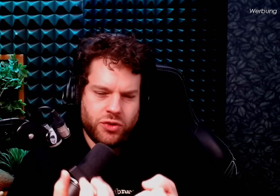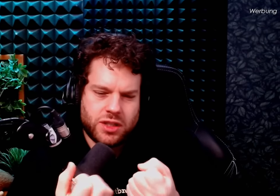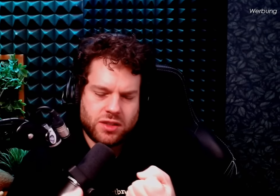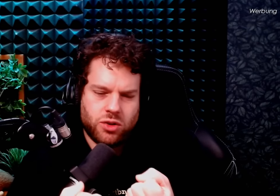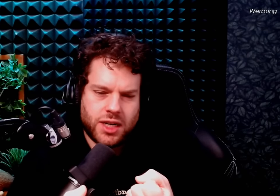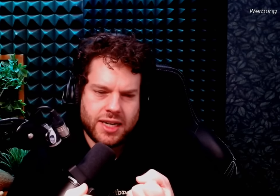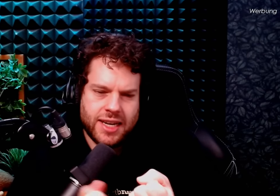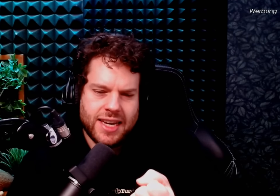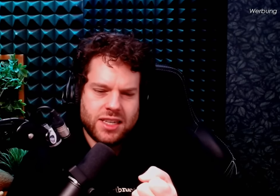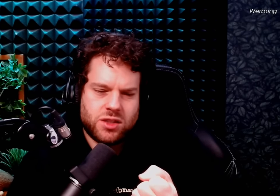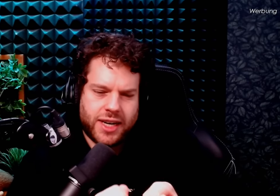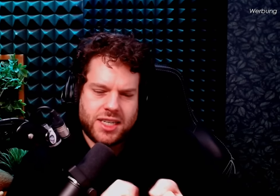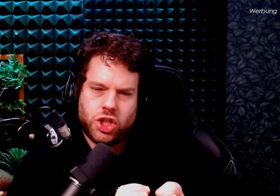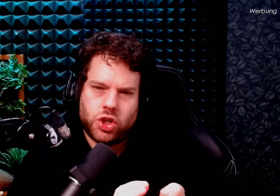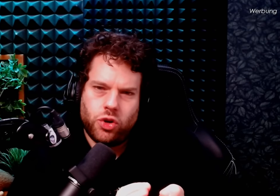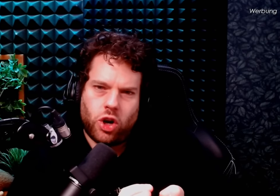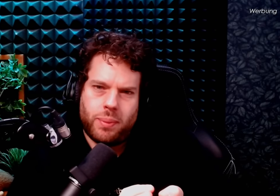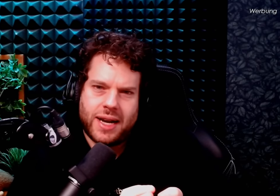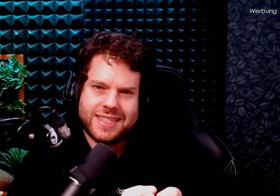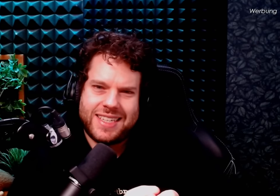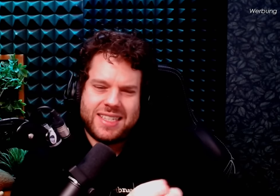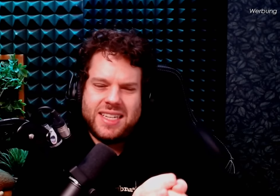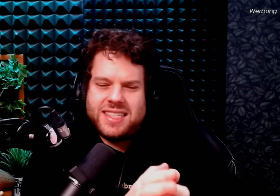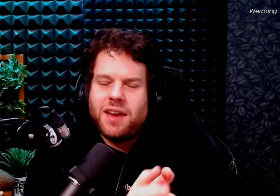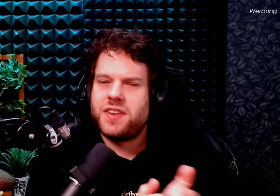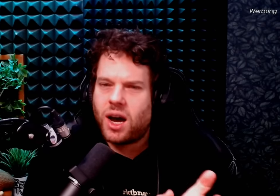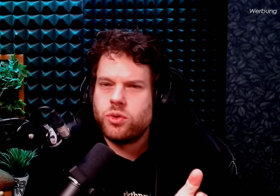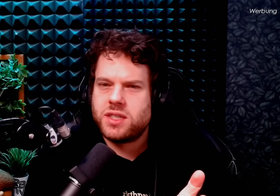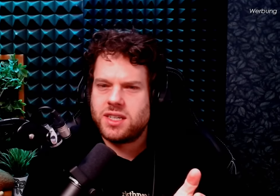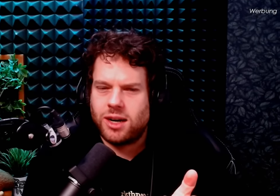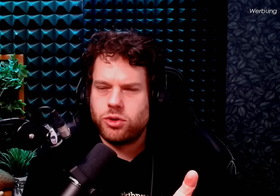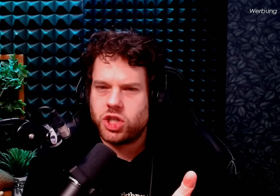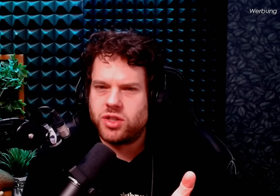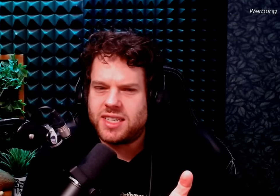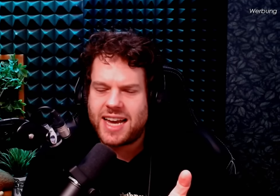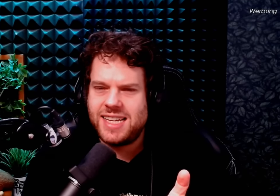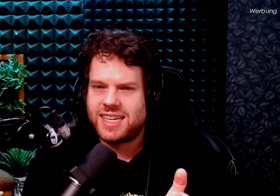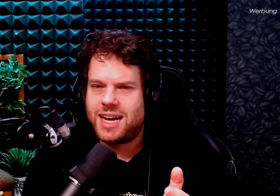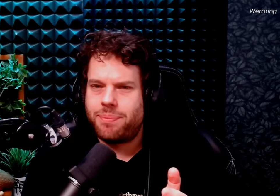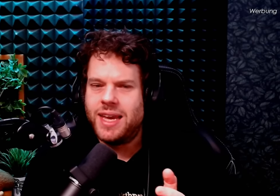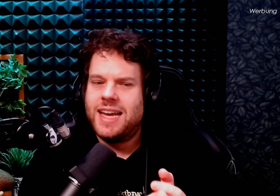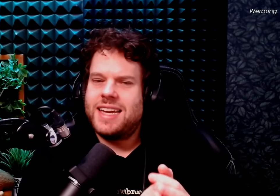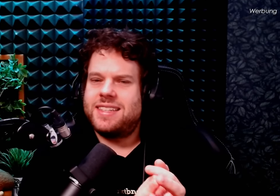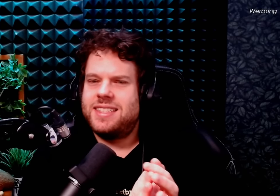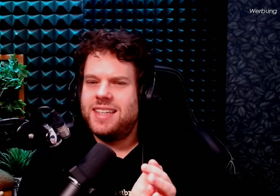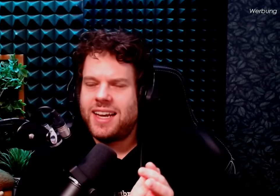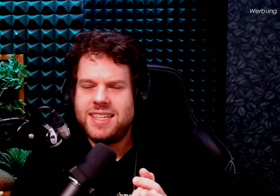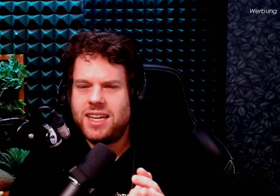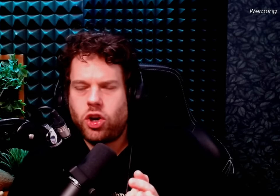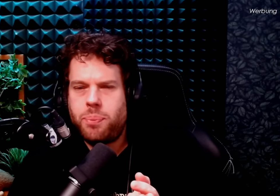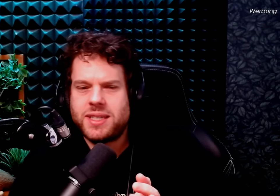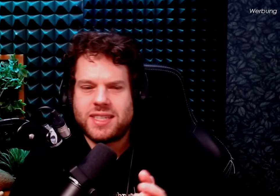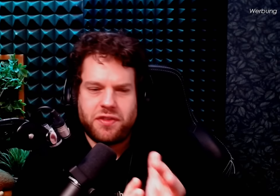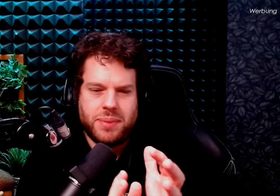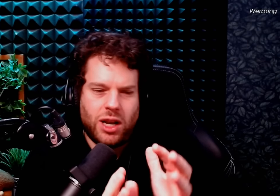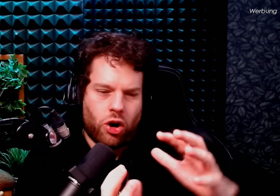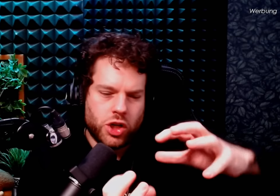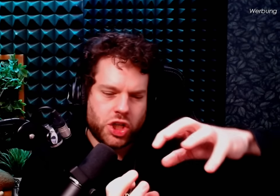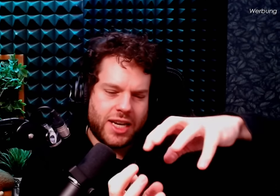Gewürzgurke, so richtig schön nochmal sich die Säfte ausgetauscht und geteilt haben. Das ist eine richtige Körpersaft-Belange